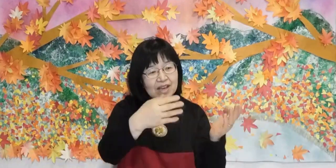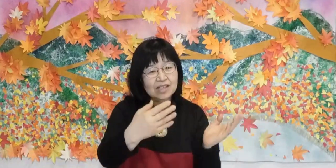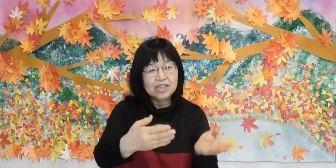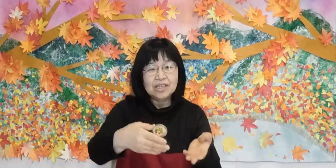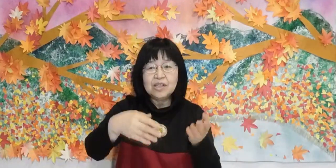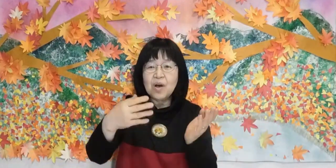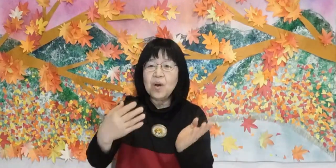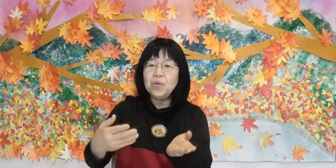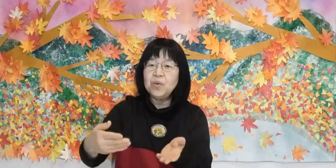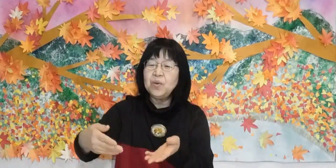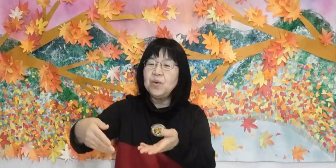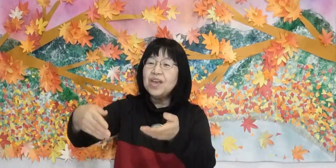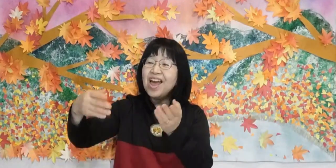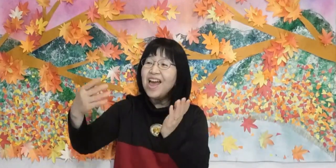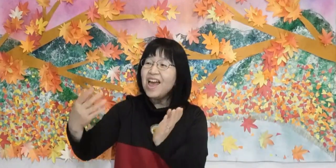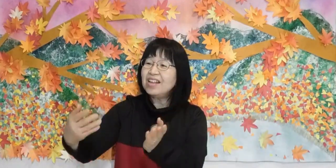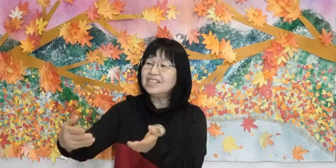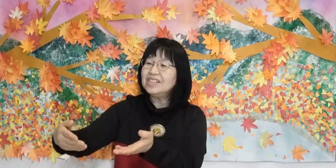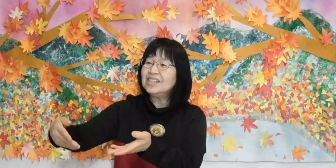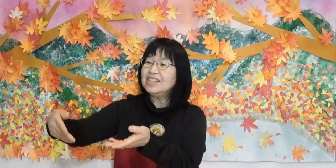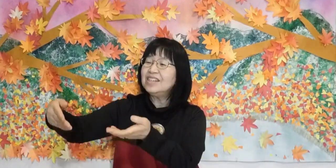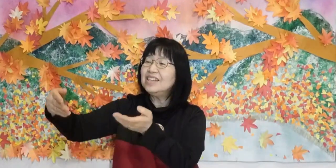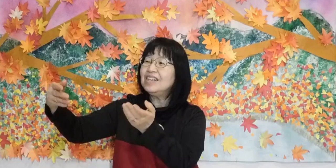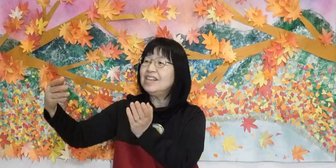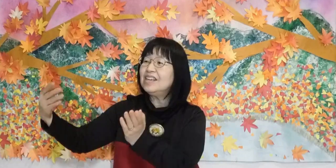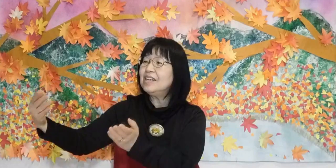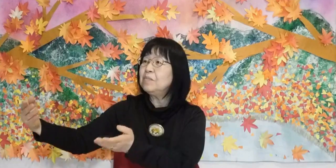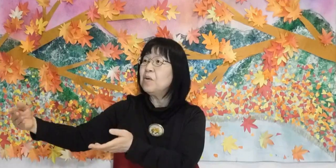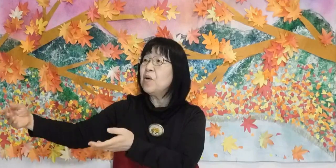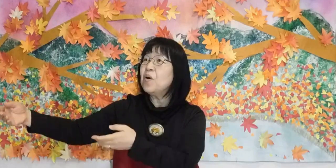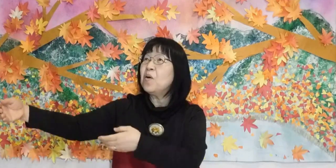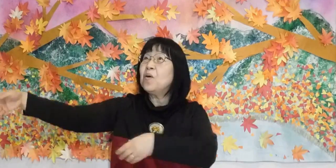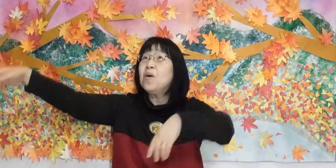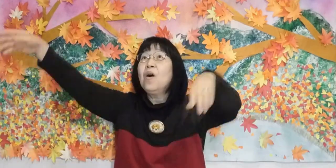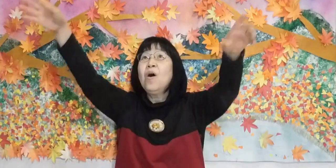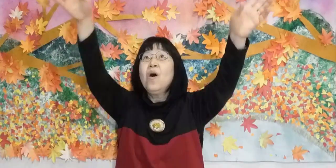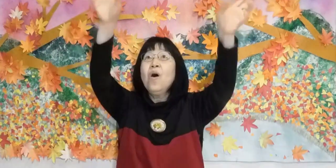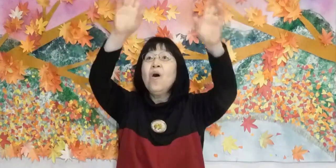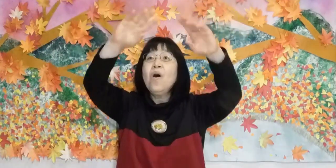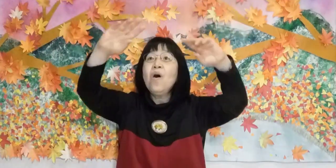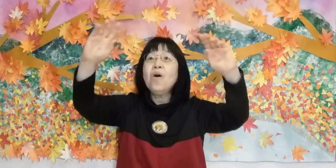Oh